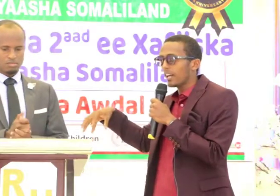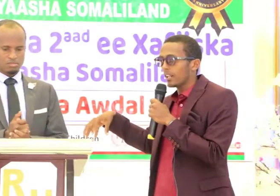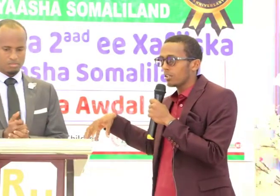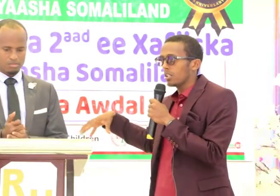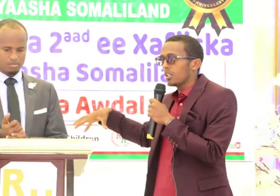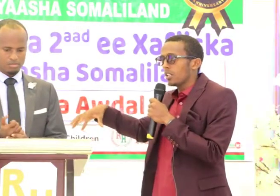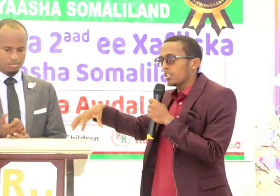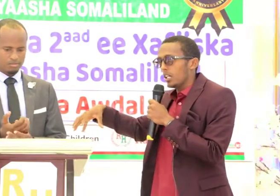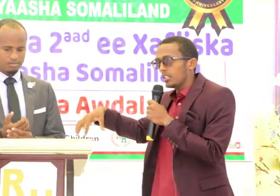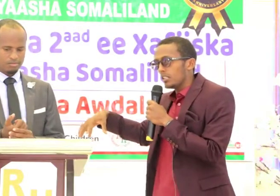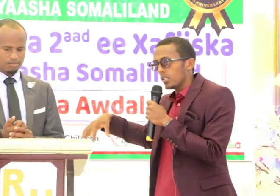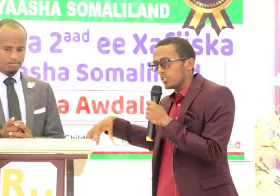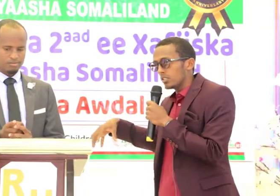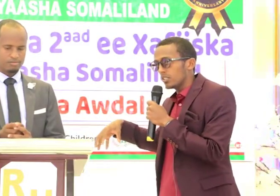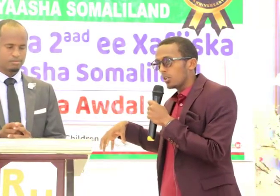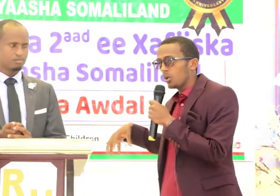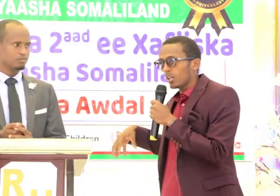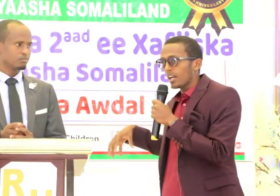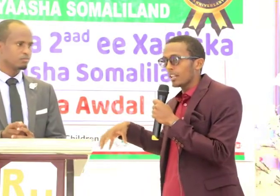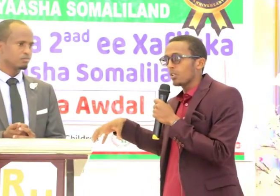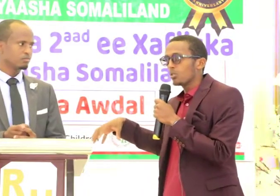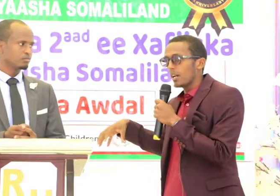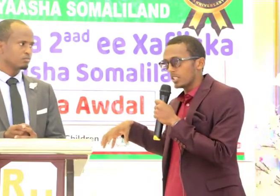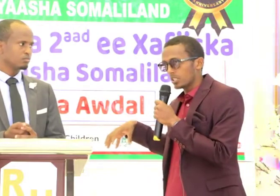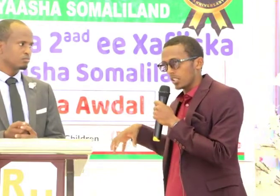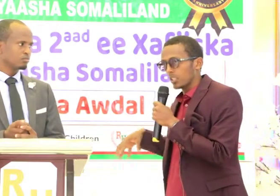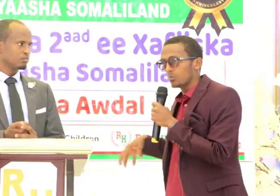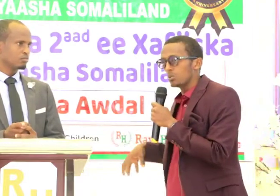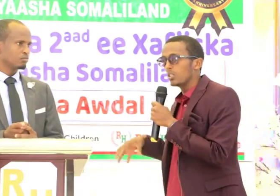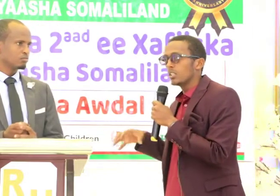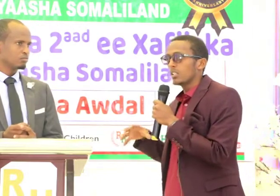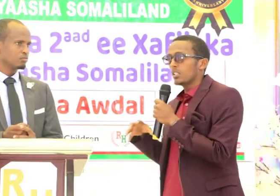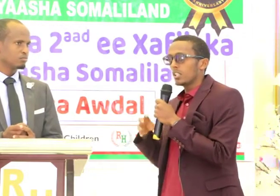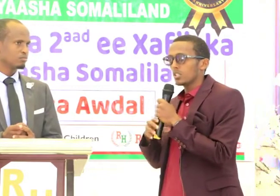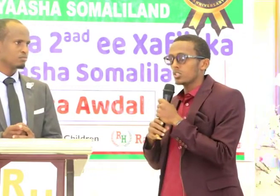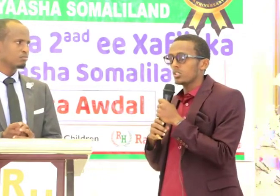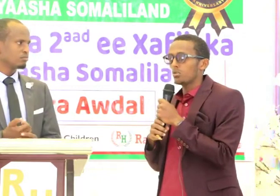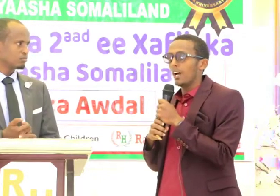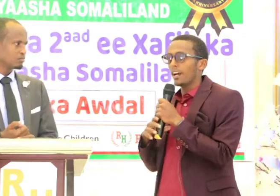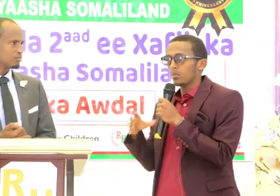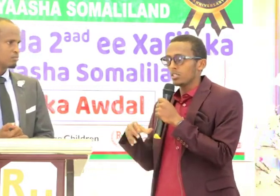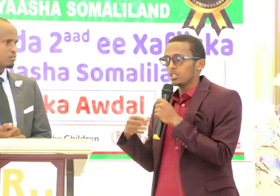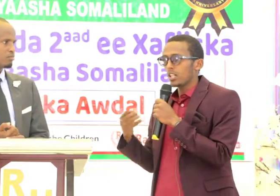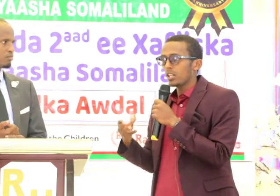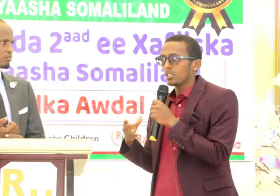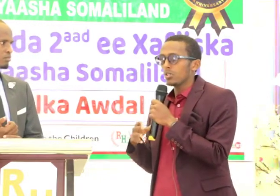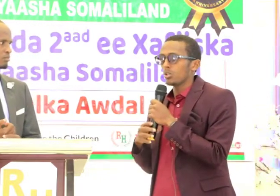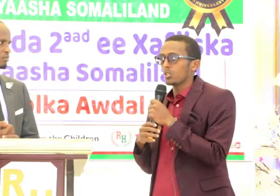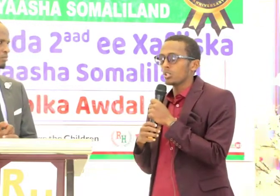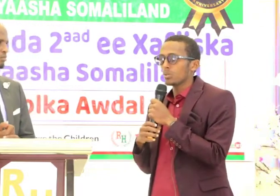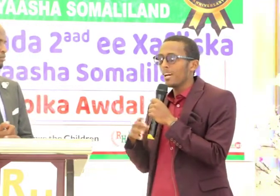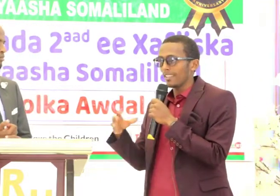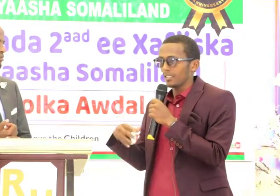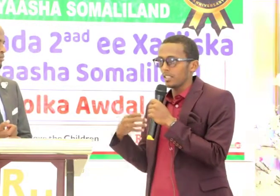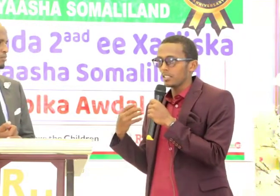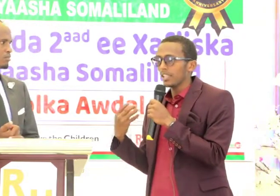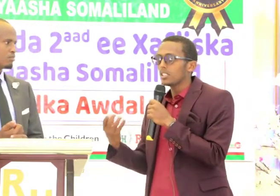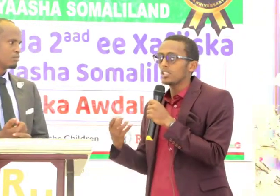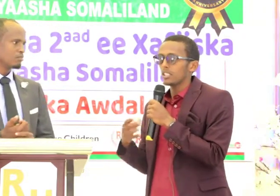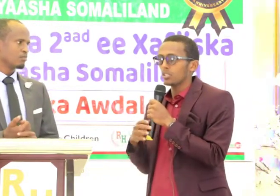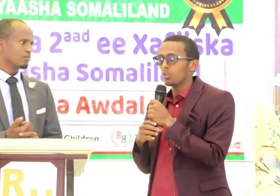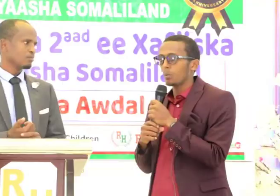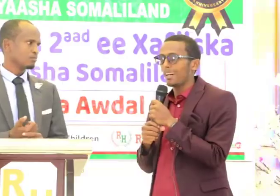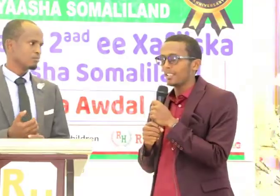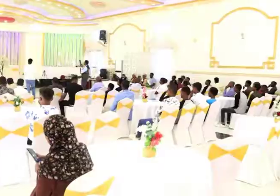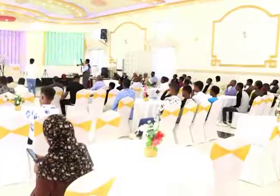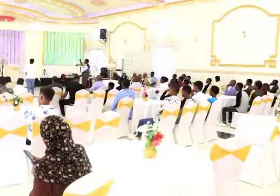si gaara yacnihi ay danahooga gaarka ugu maanaajgarayaan buuri, inkastay caqabado jiraan oo nolosha wax adagi ay had iyo